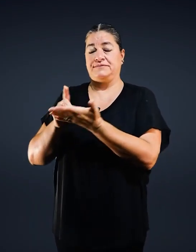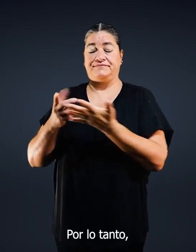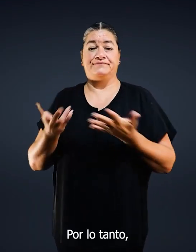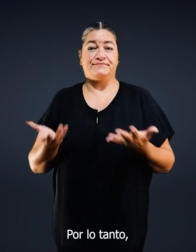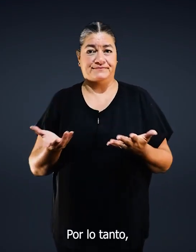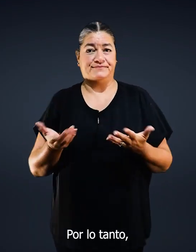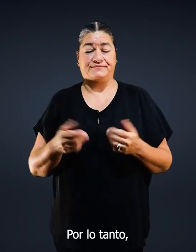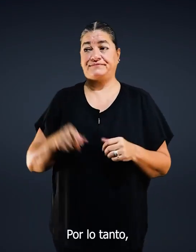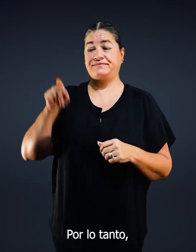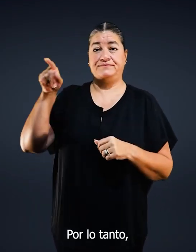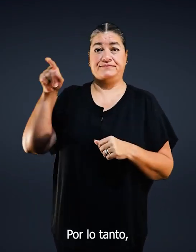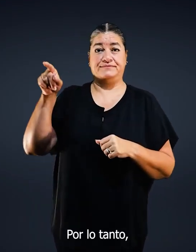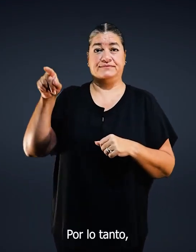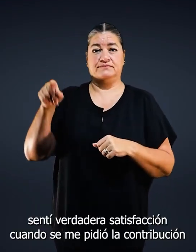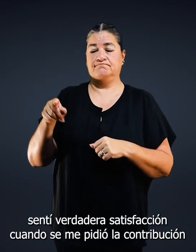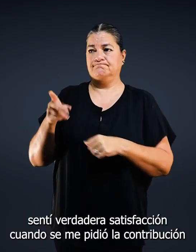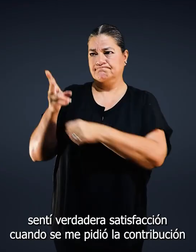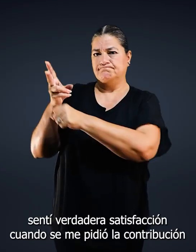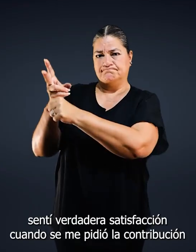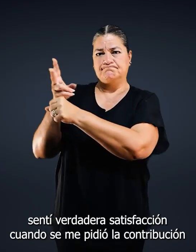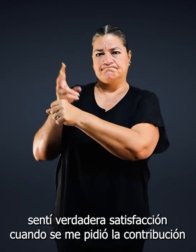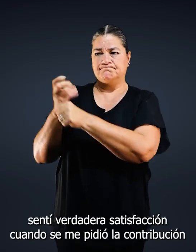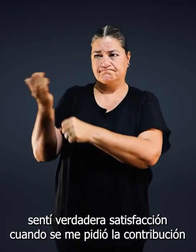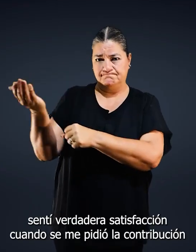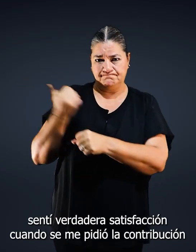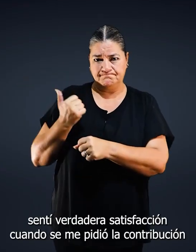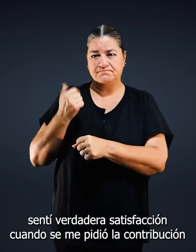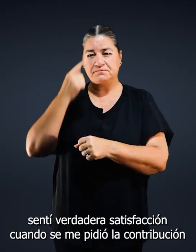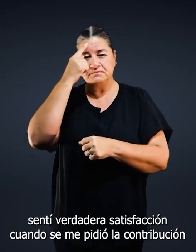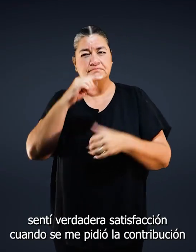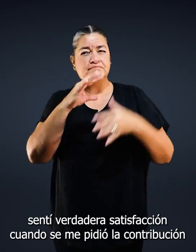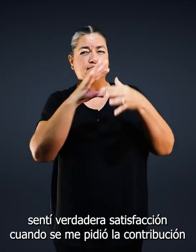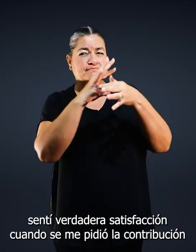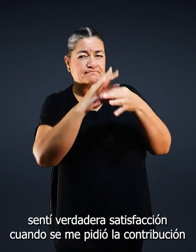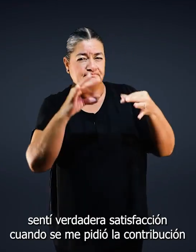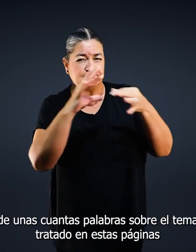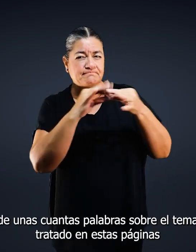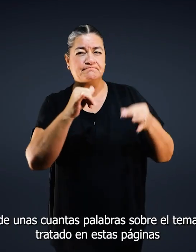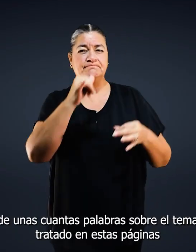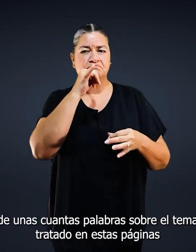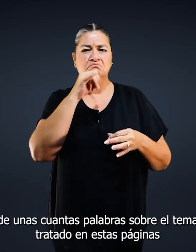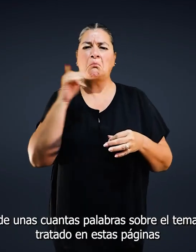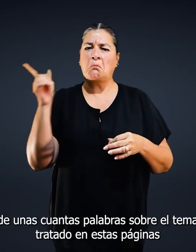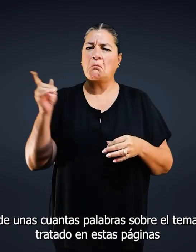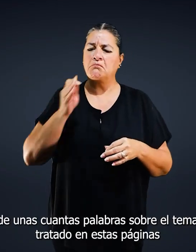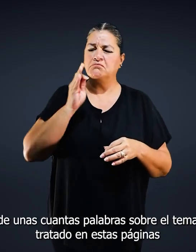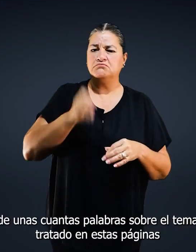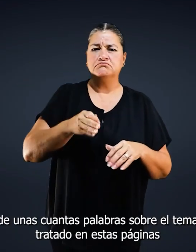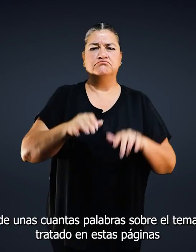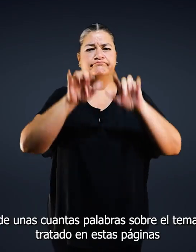Por lo tanto, sentí verdadera satisfacción cuando se me pidió la contribución de unas cuantas palabras sobre el tema